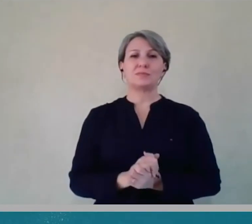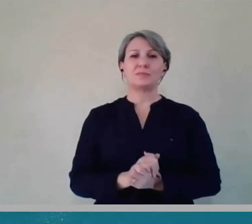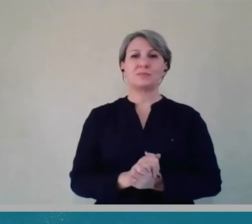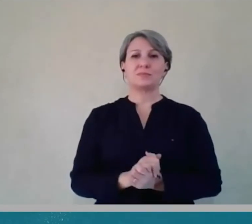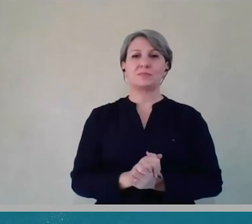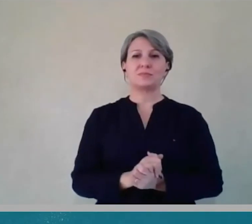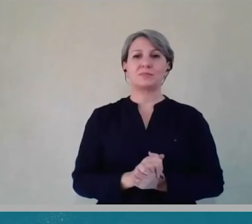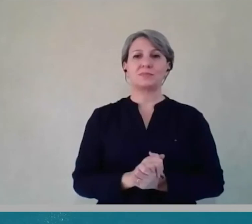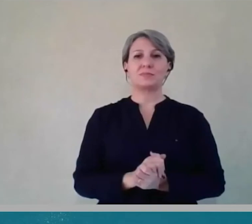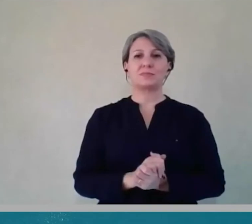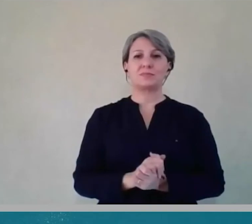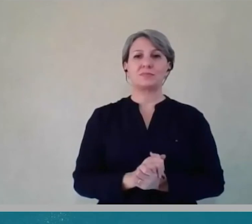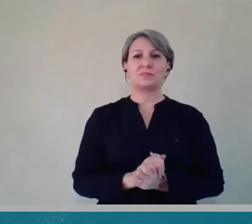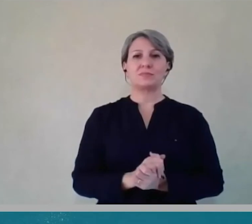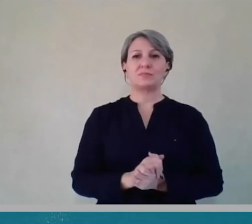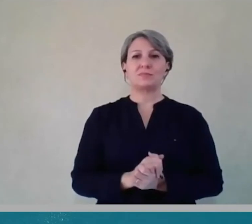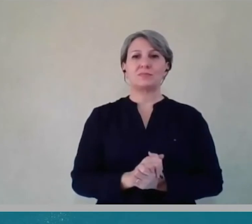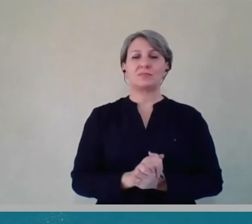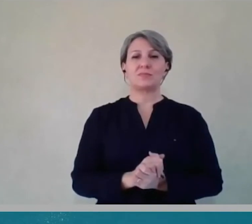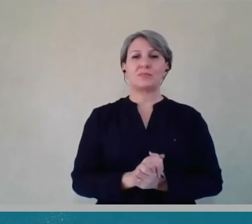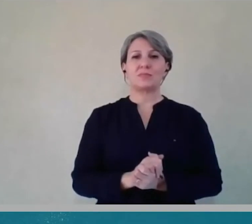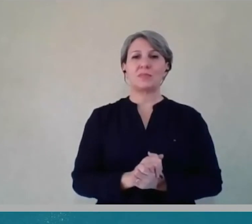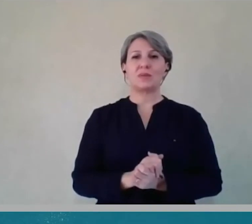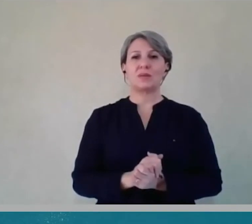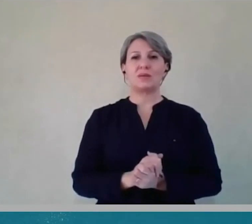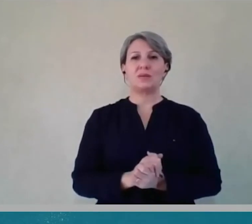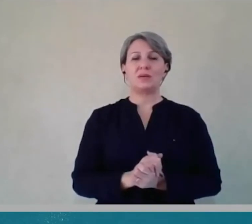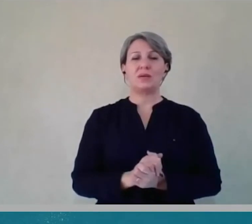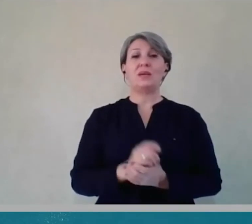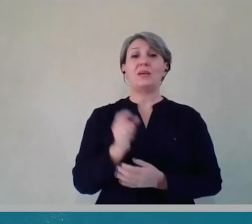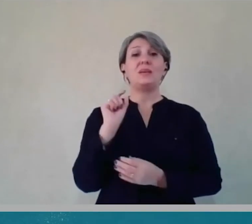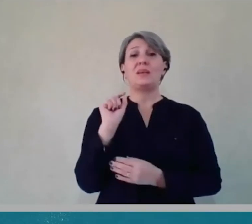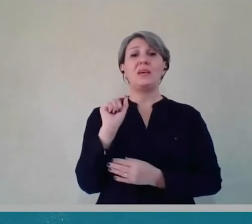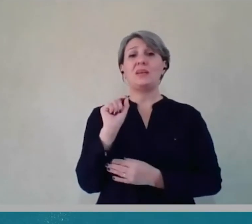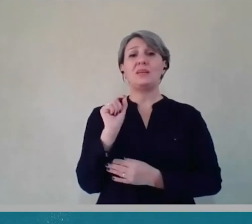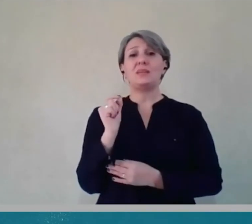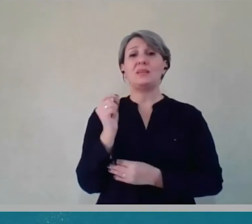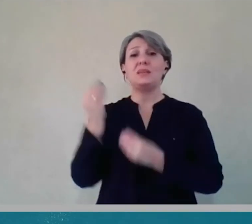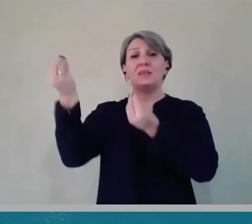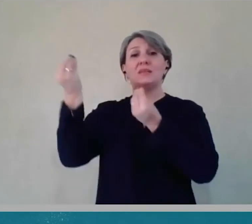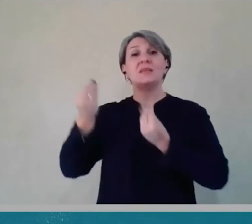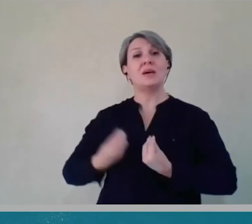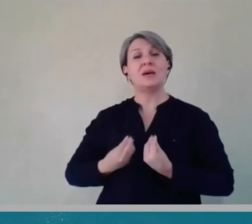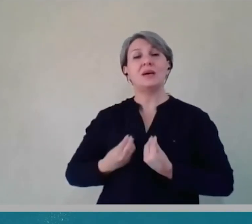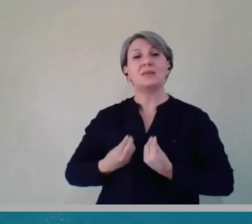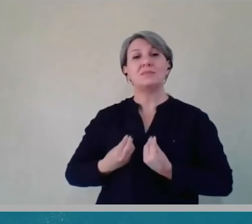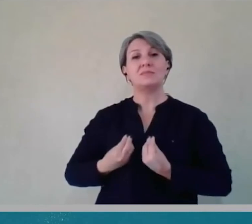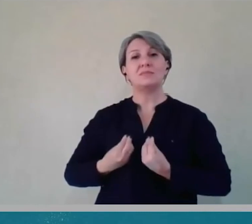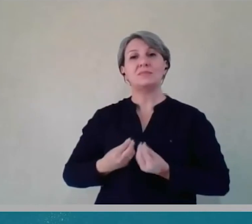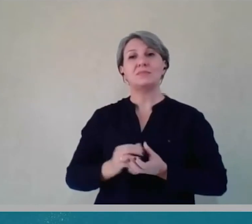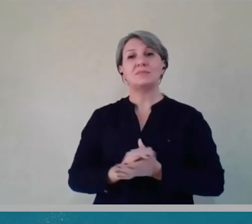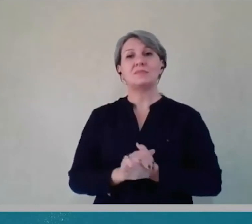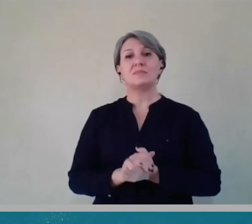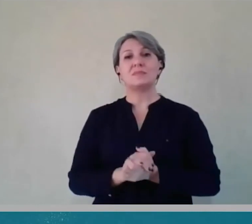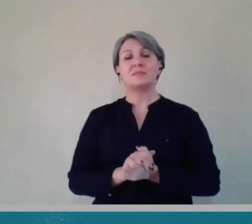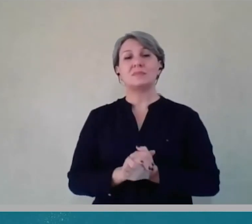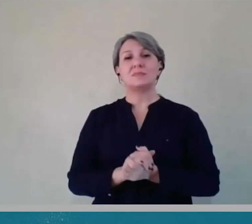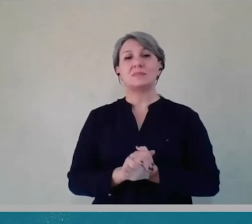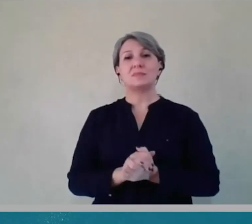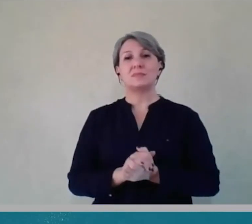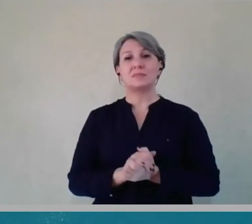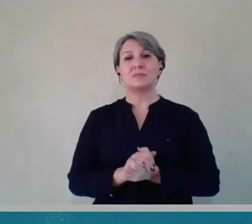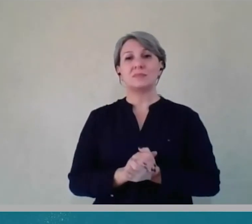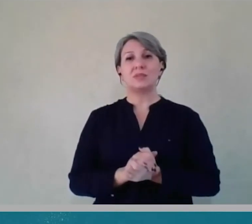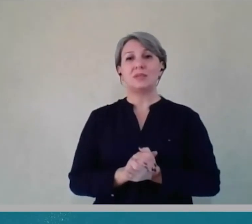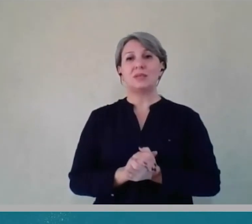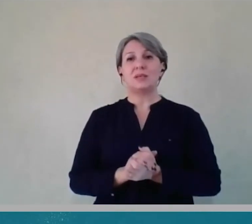De onde vem, irmãos, essa condição correta, saudável, de fazer parte do povo do reino